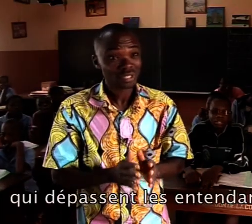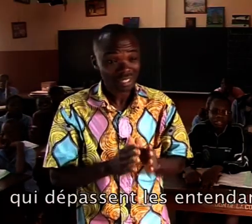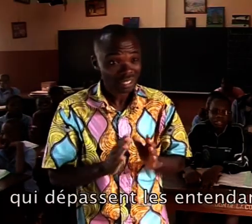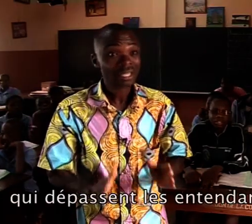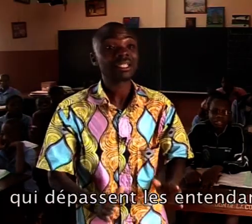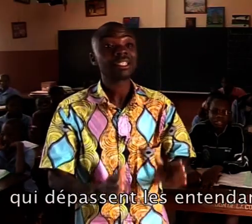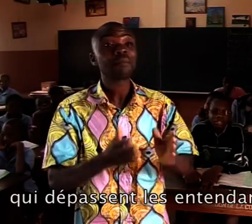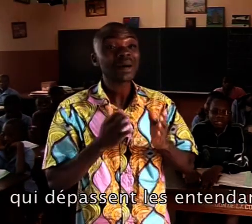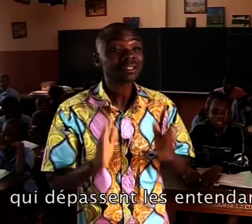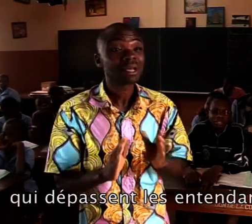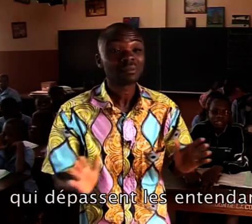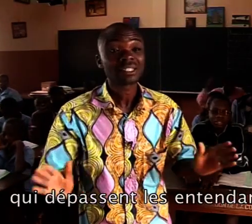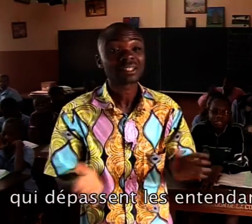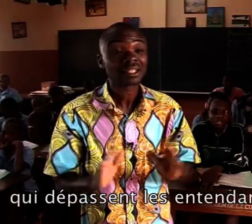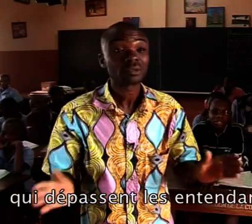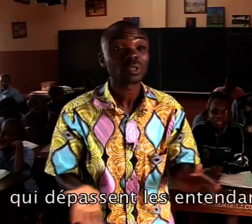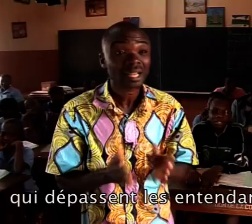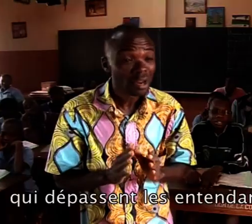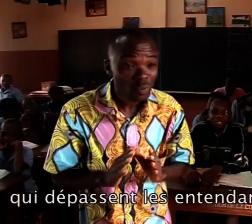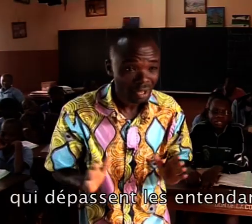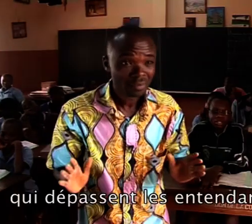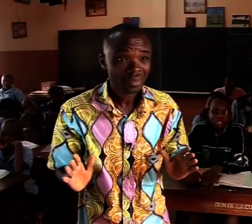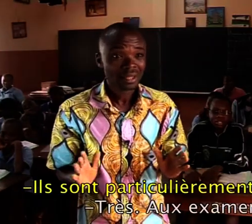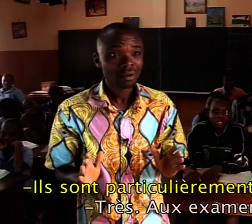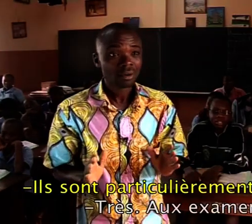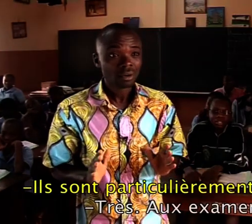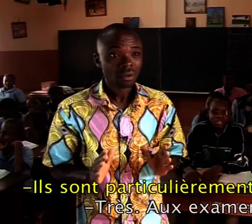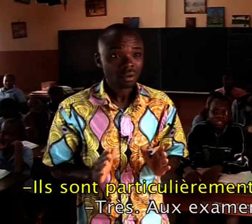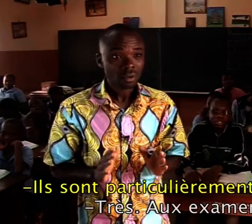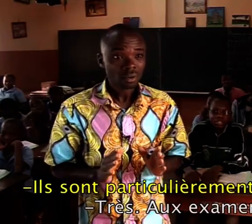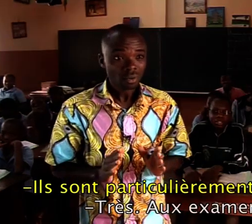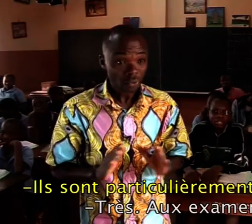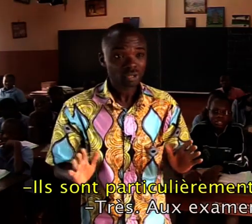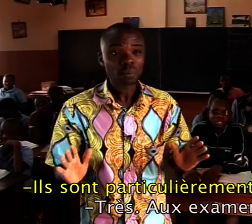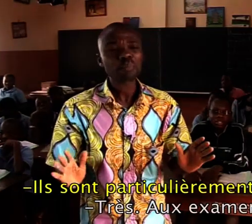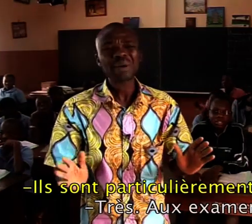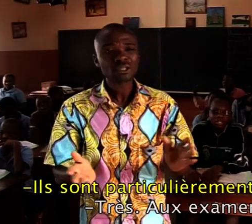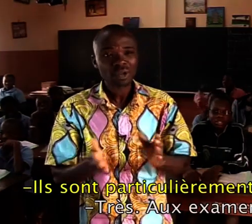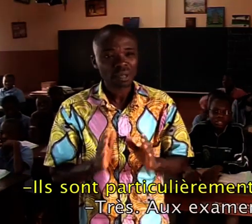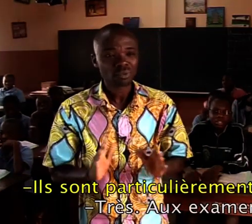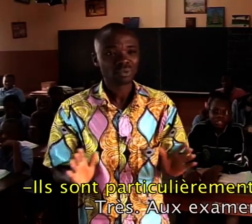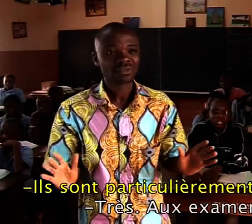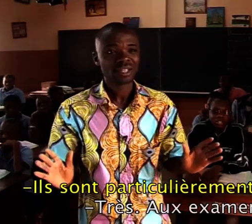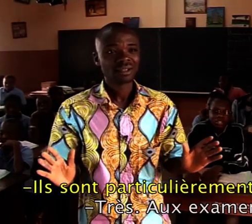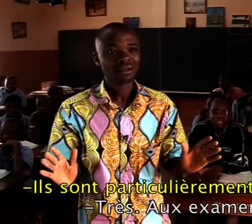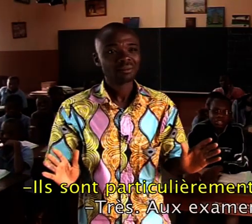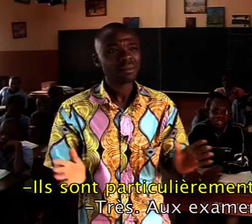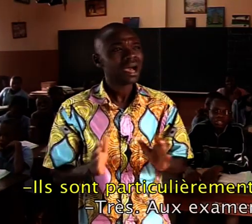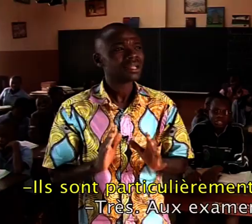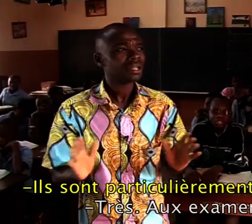génies qui dépassent même les entendants de très loin. Ils sont particulièrement motivés. Oui, ils sont particulièrement motivés. Même à